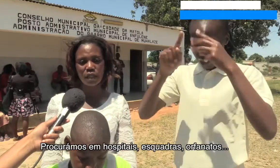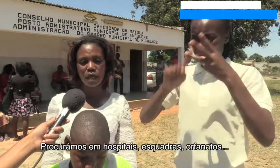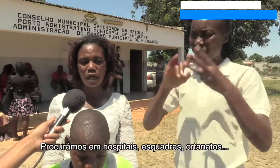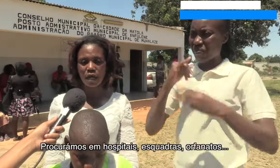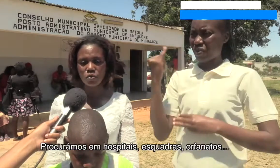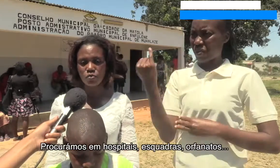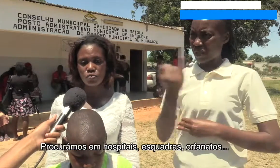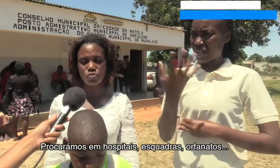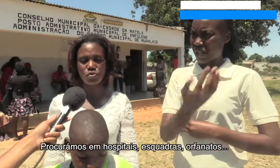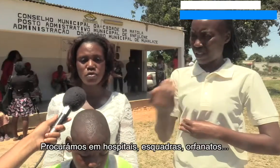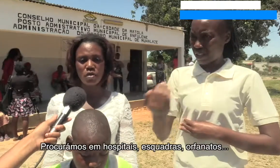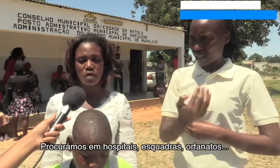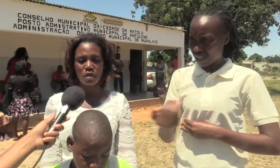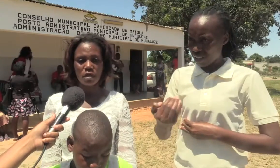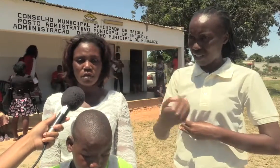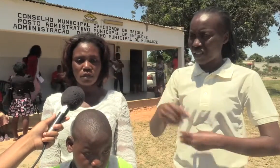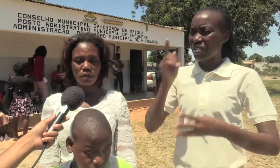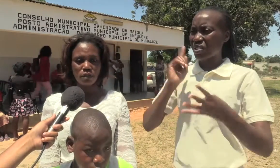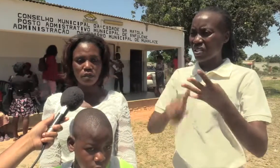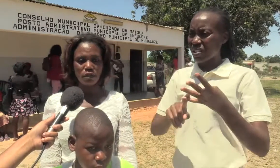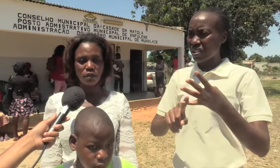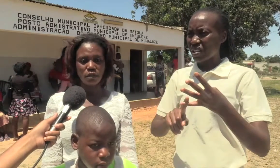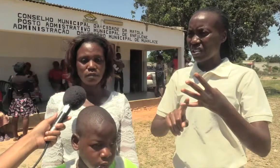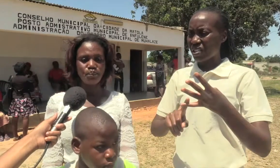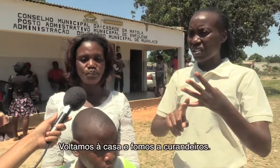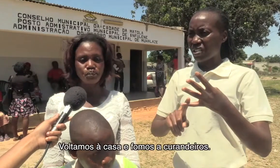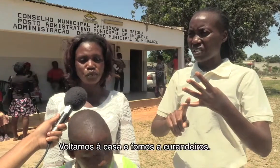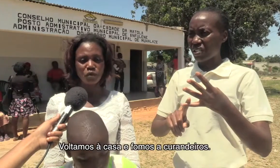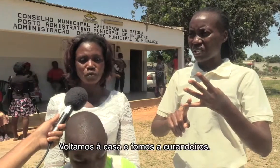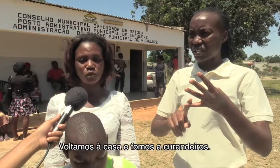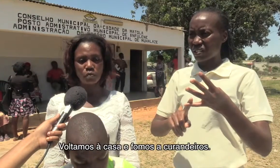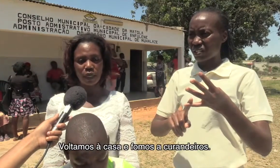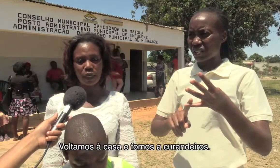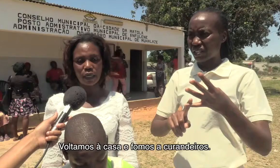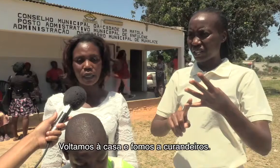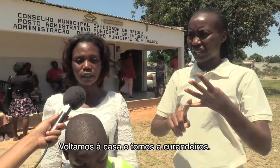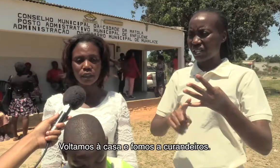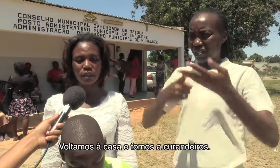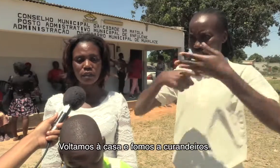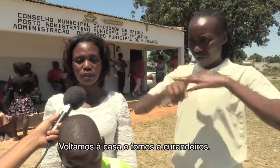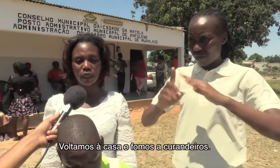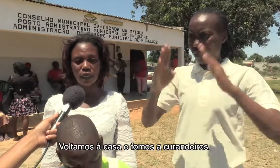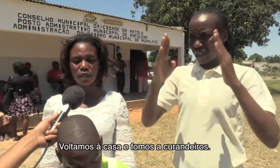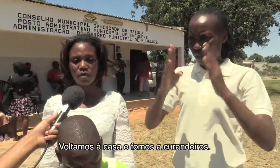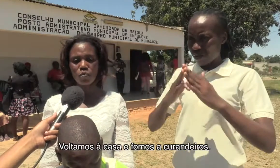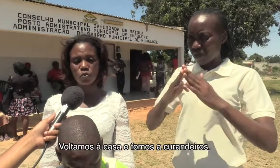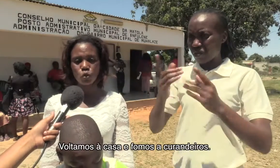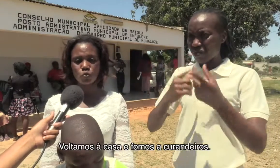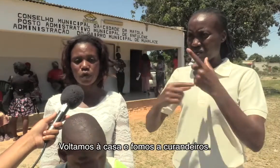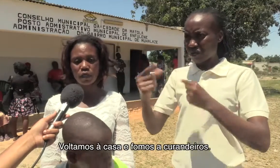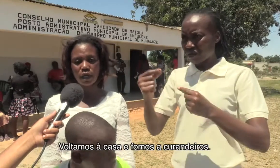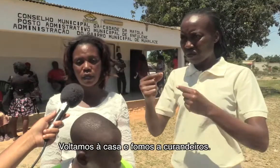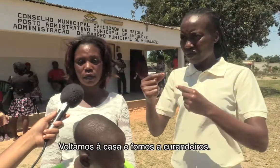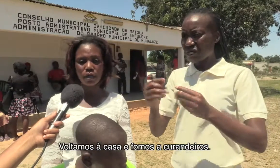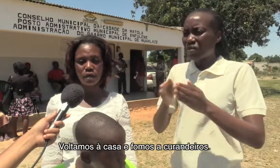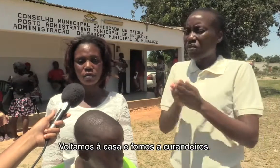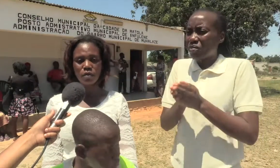orfanatos e fomos para casa e saíram para os